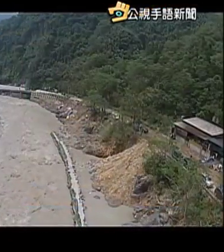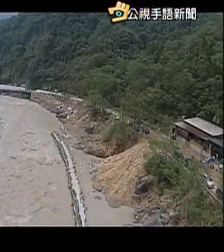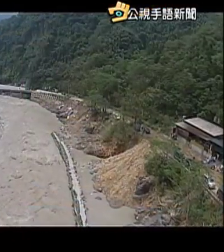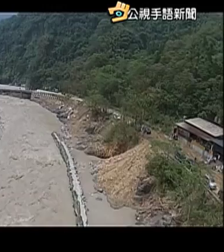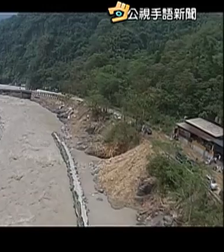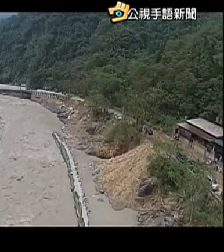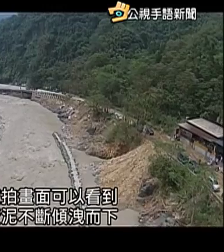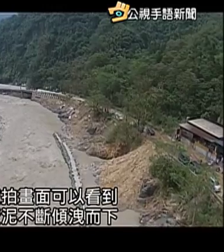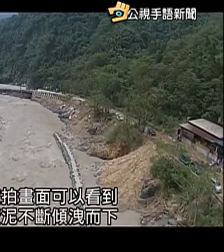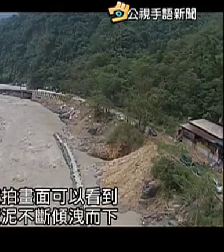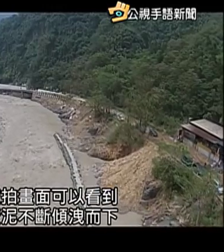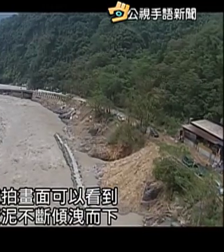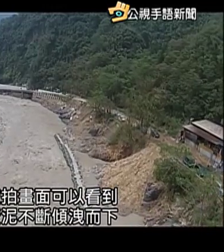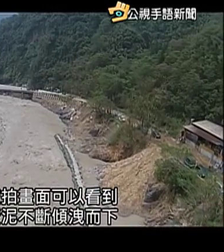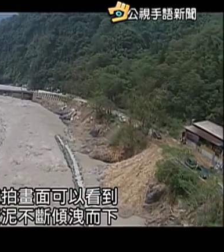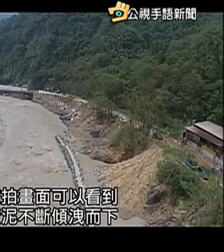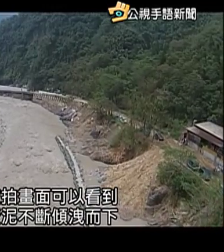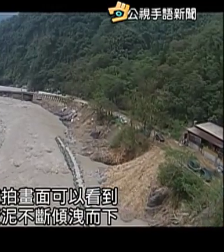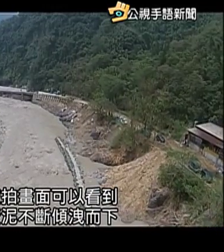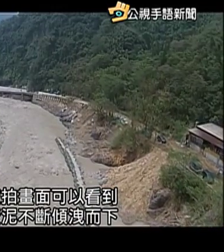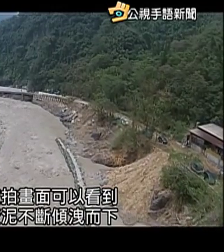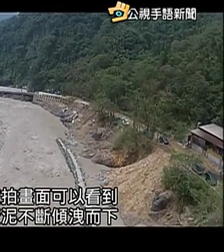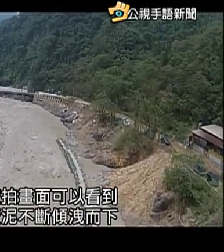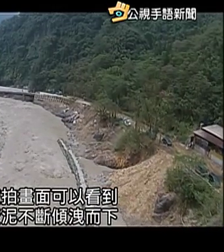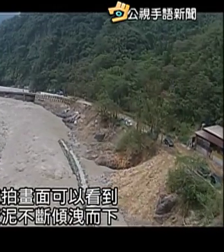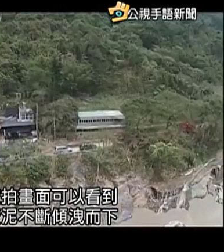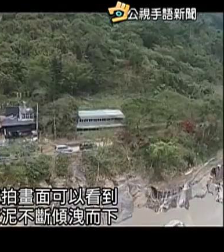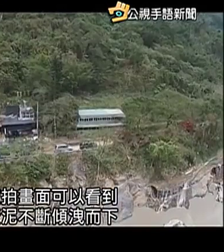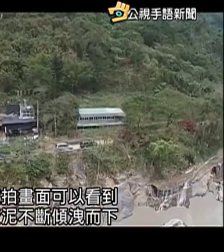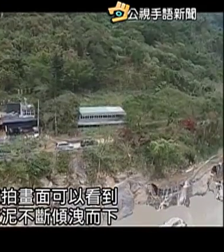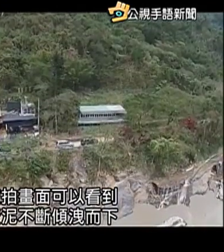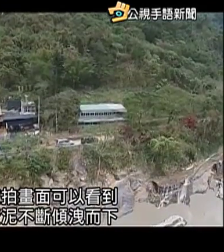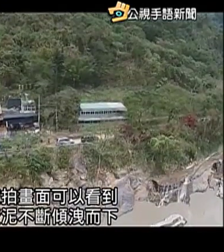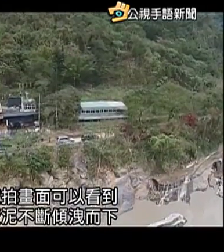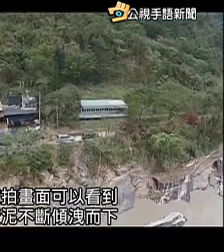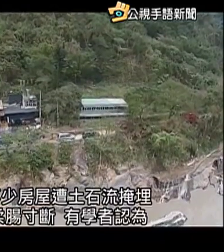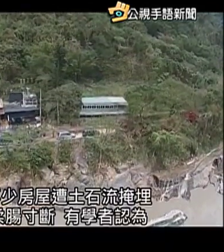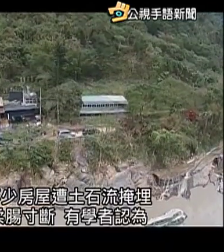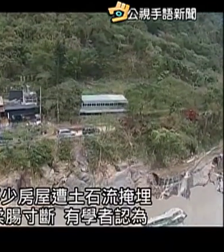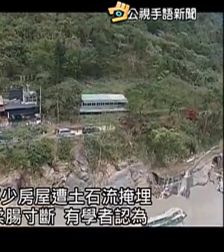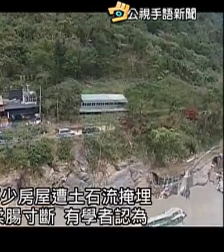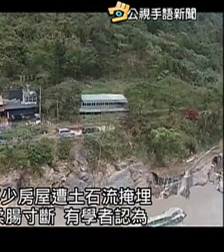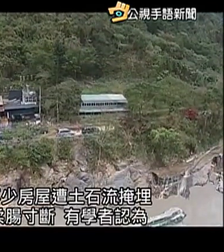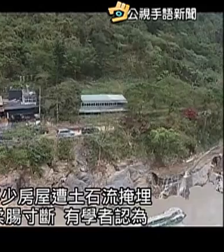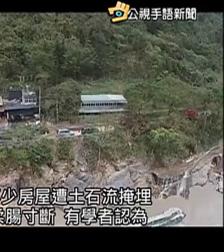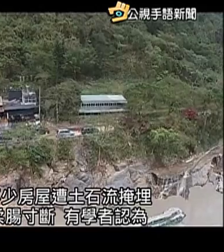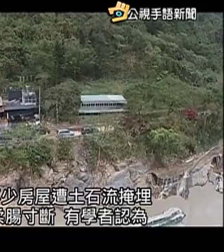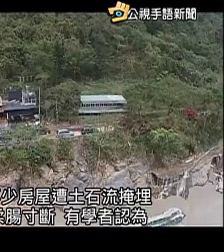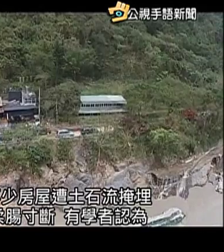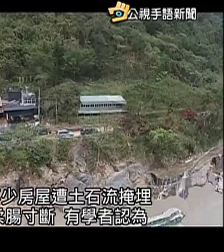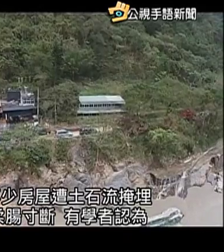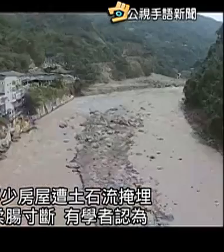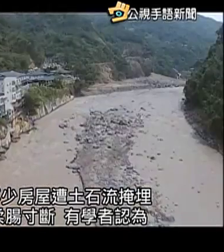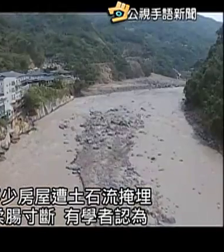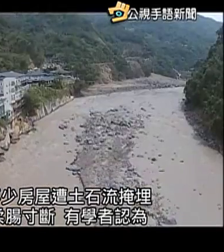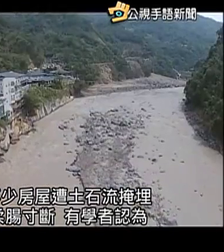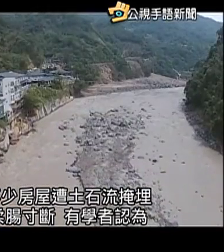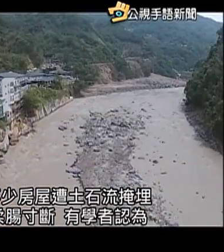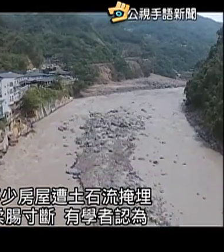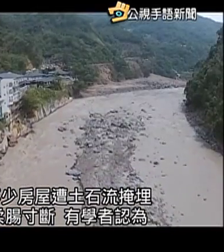透过空拍画面可以看到，滚滚黄泥不断倾泻而下，乌来山区不少房屋遭土石流掩埋，对外道路柔肠